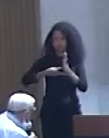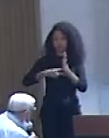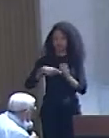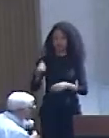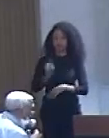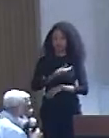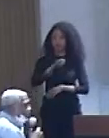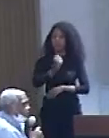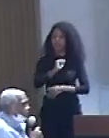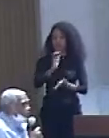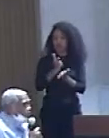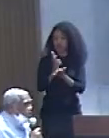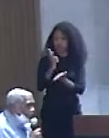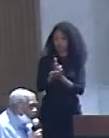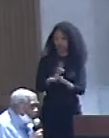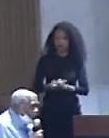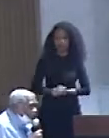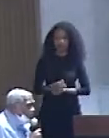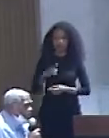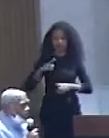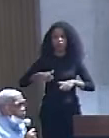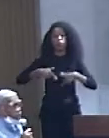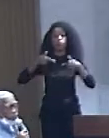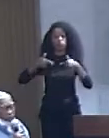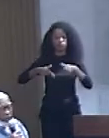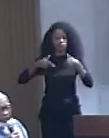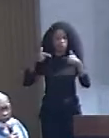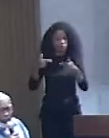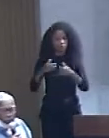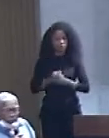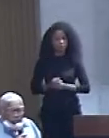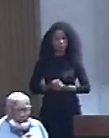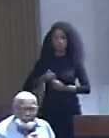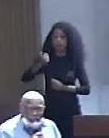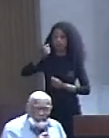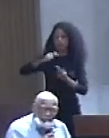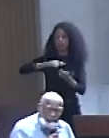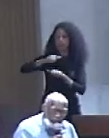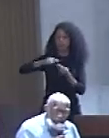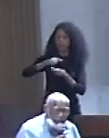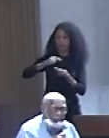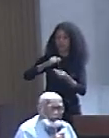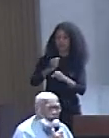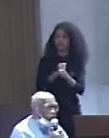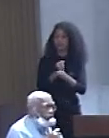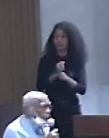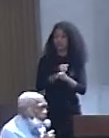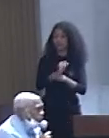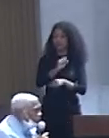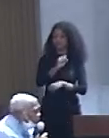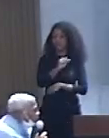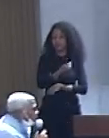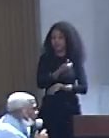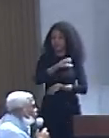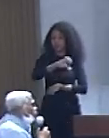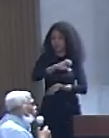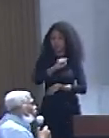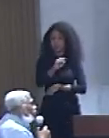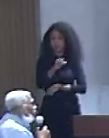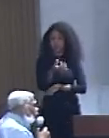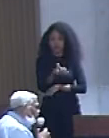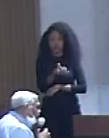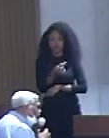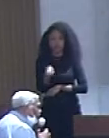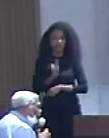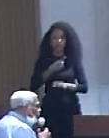defesa dele, né, Exaltino? Foi muita luta, onde a primeira greve que nós fizemos em 86, nós não tínhamos nem direito